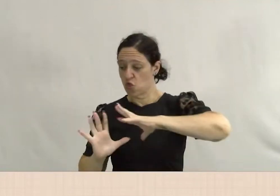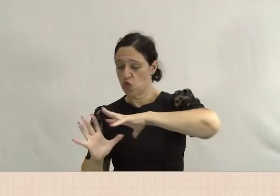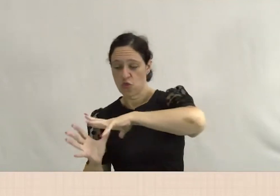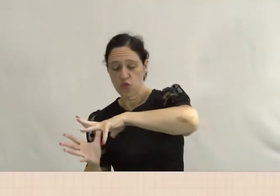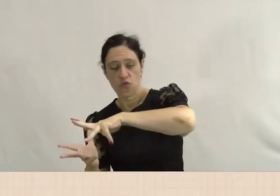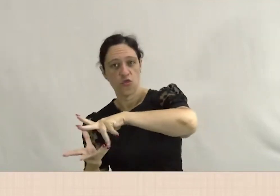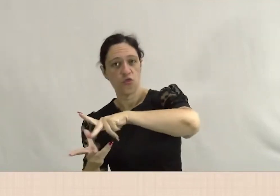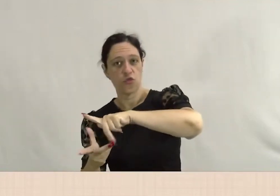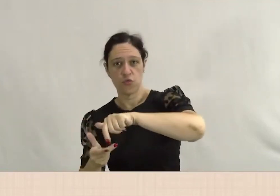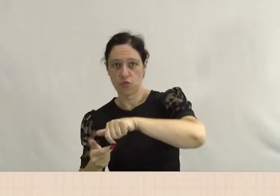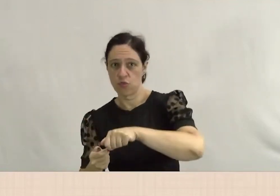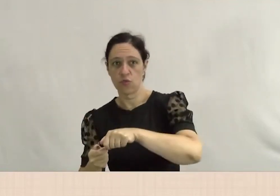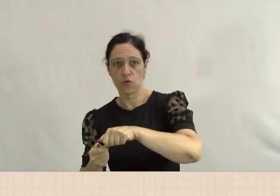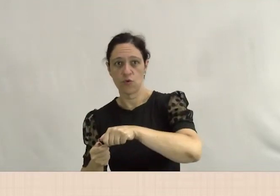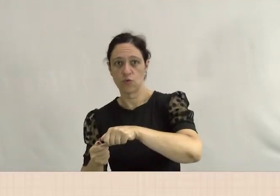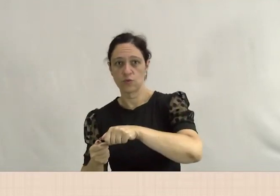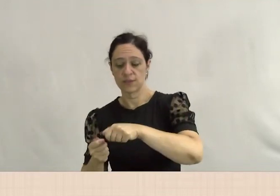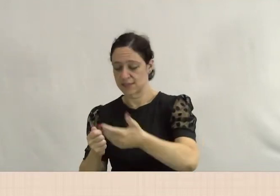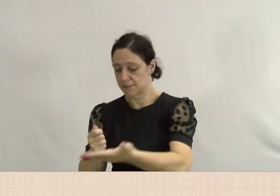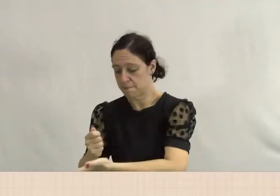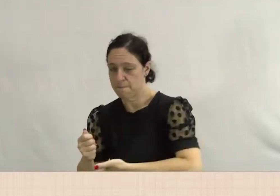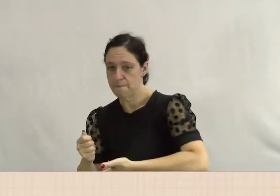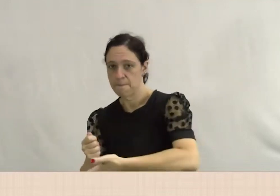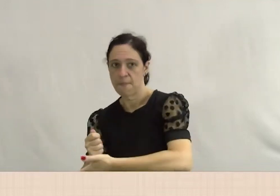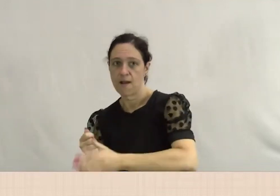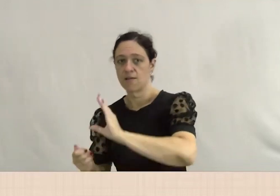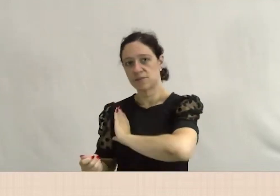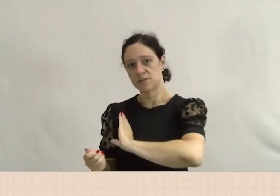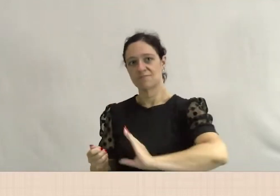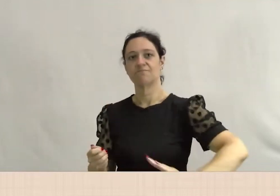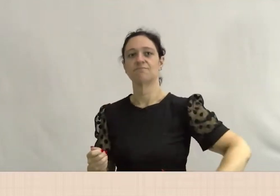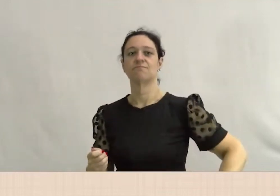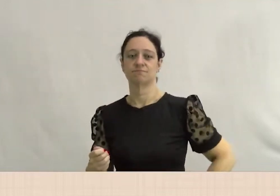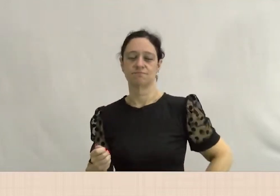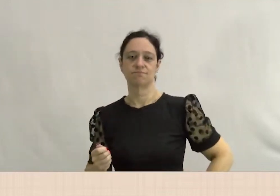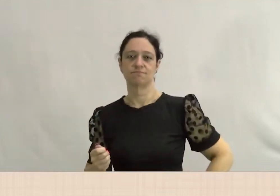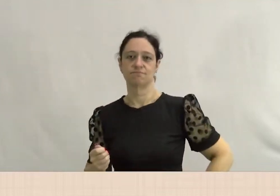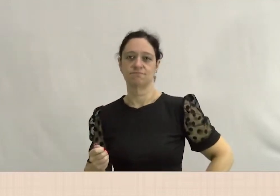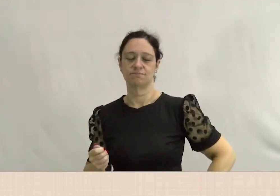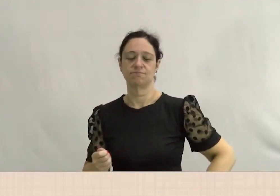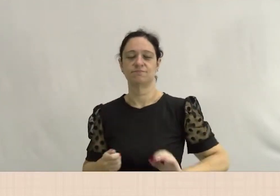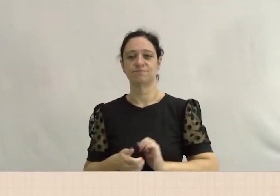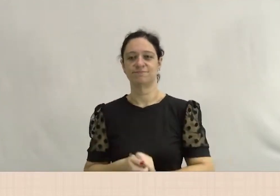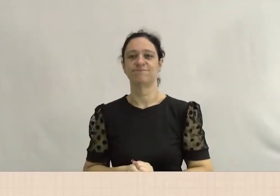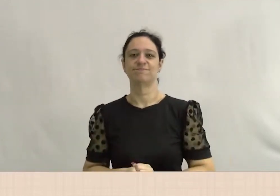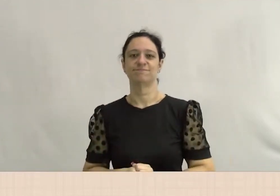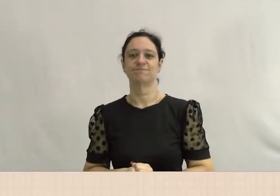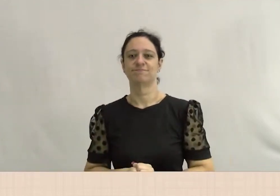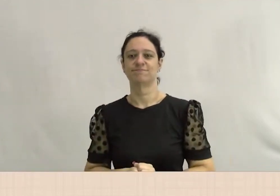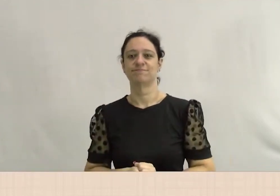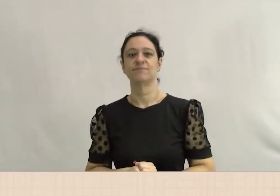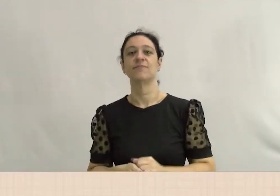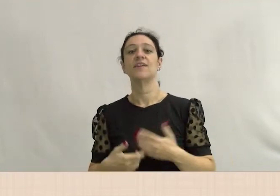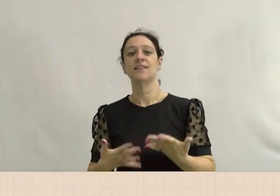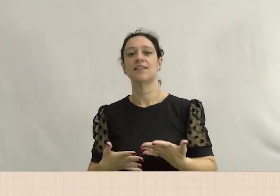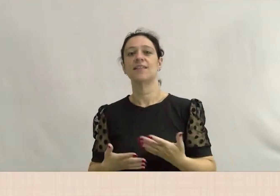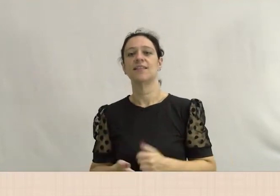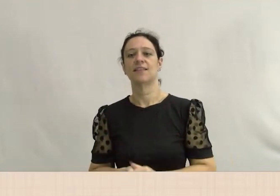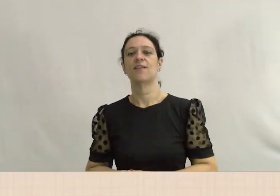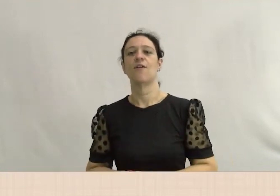feitas por intermédio dele. Quem é ele? É a palavra. A